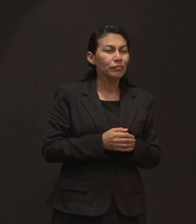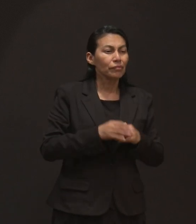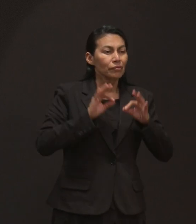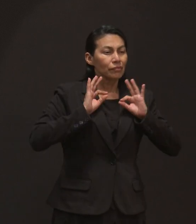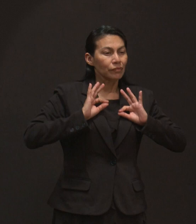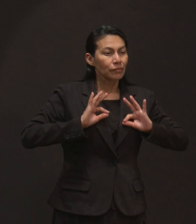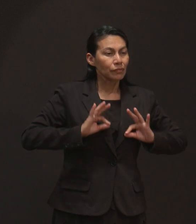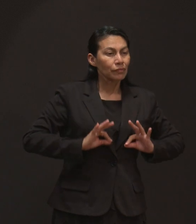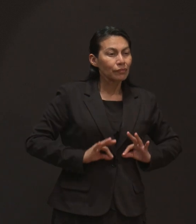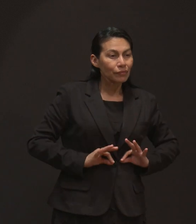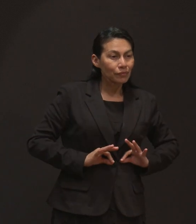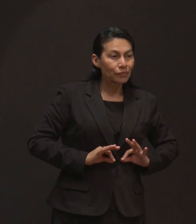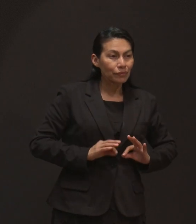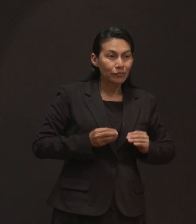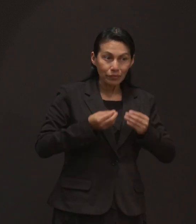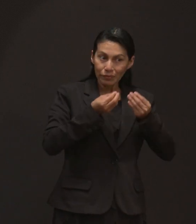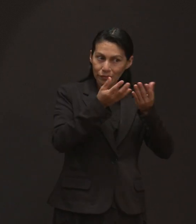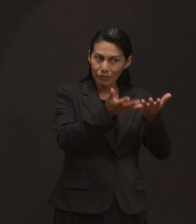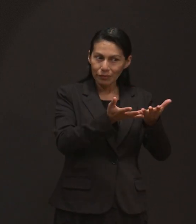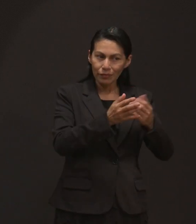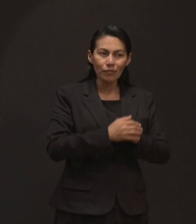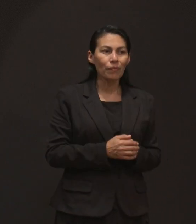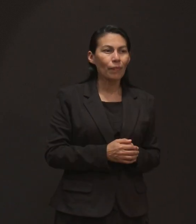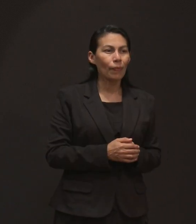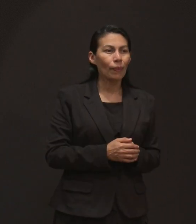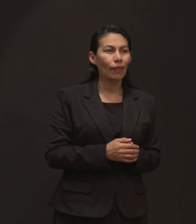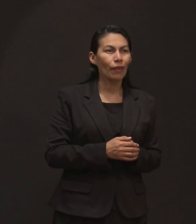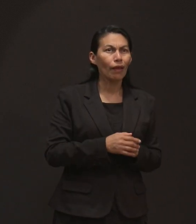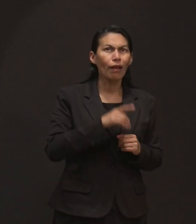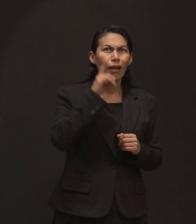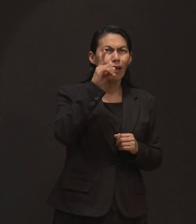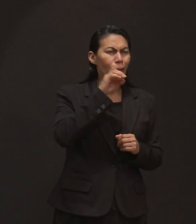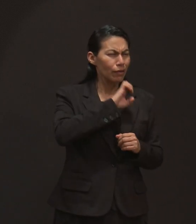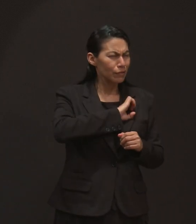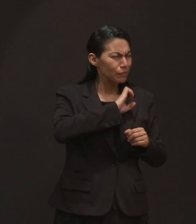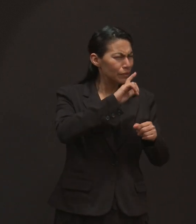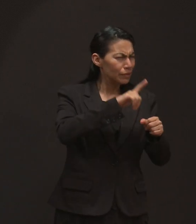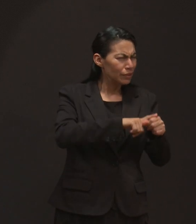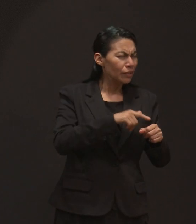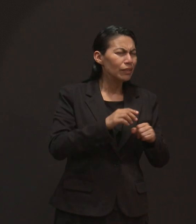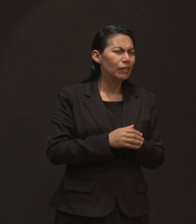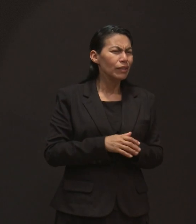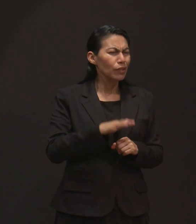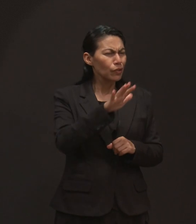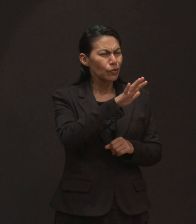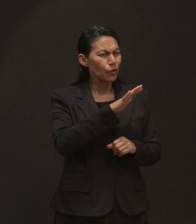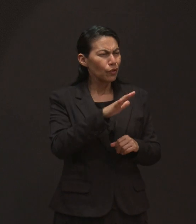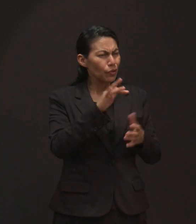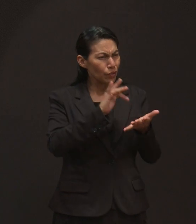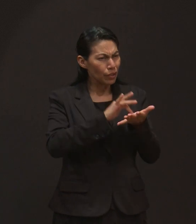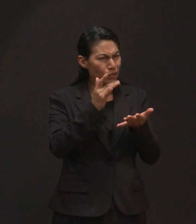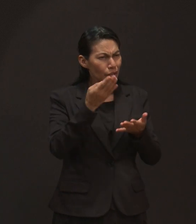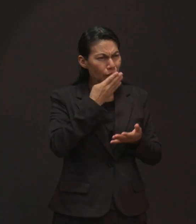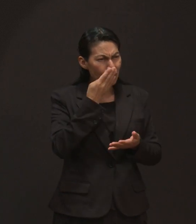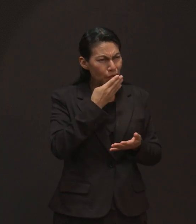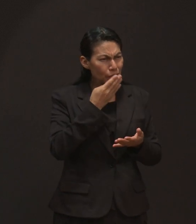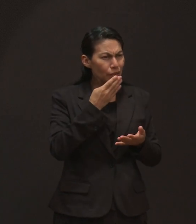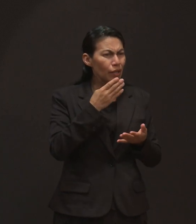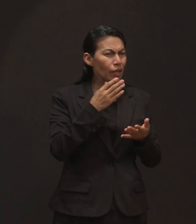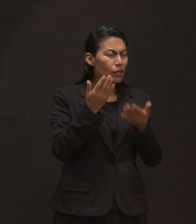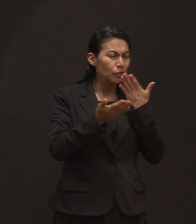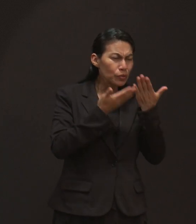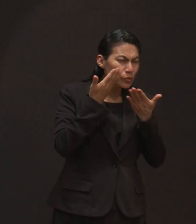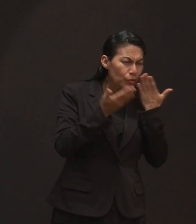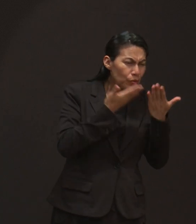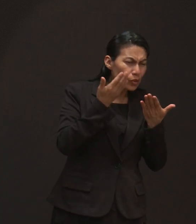te da aliento. Es para ti alguien sumamente especial. Y todo eso a través del estudio